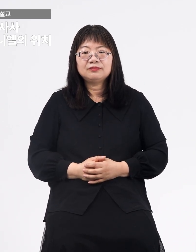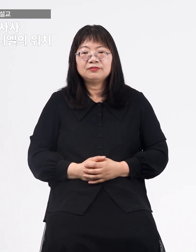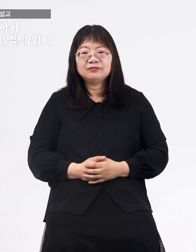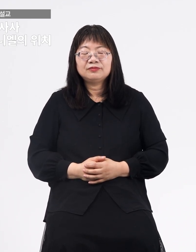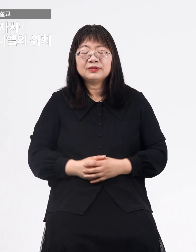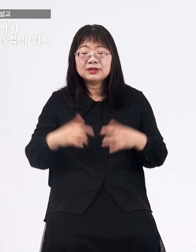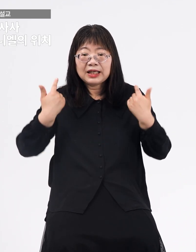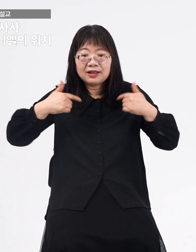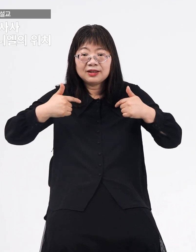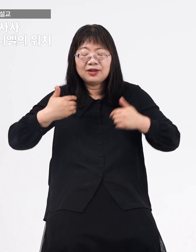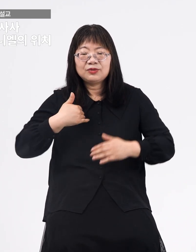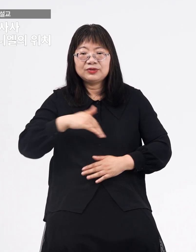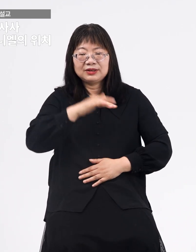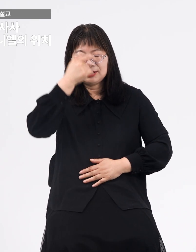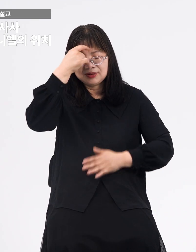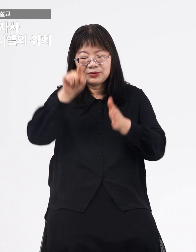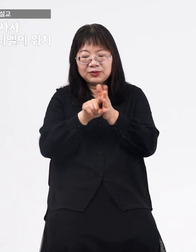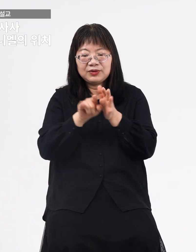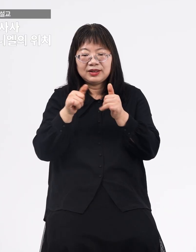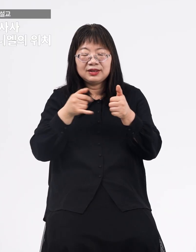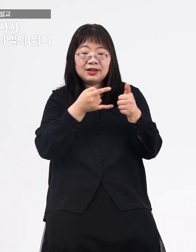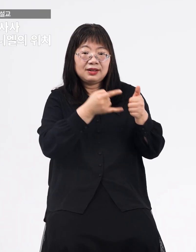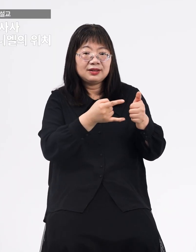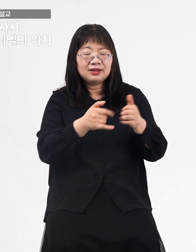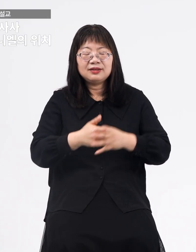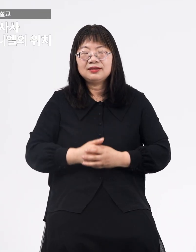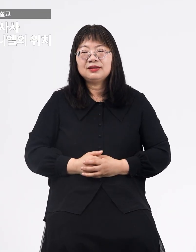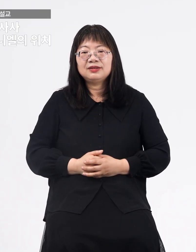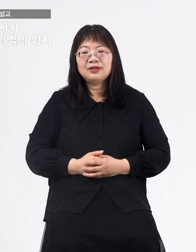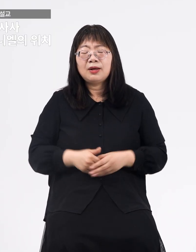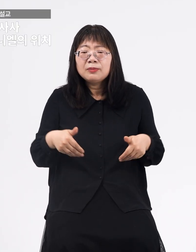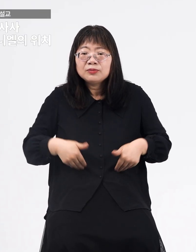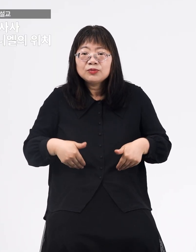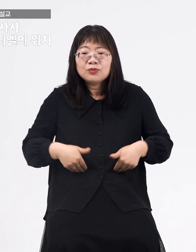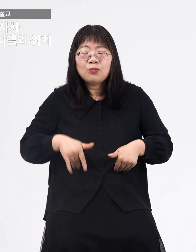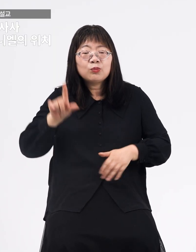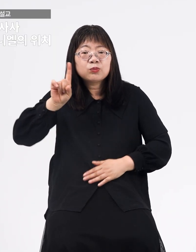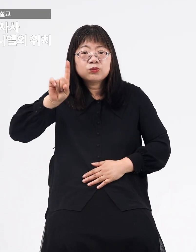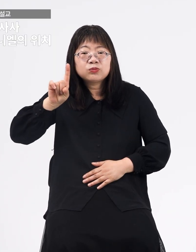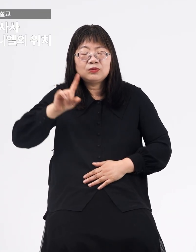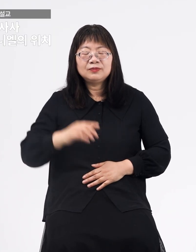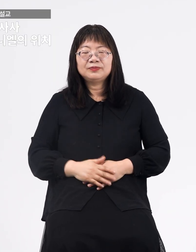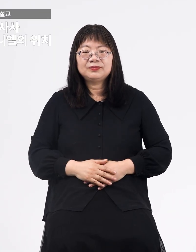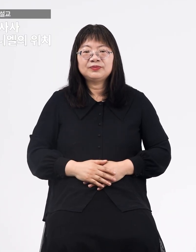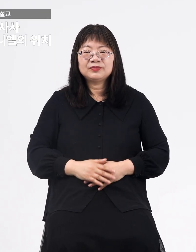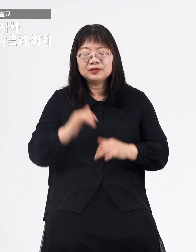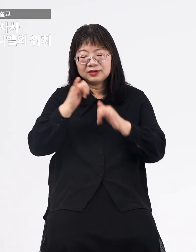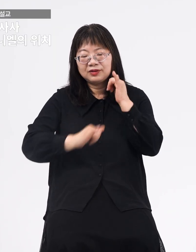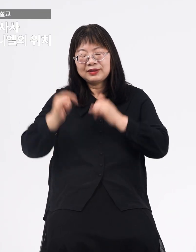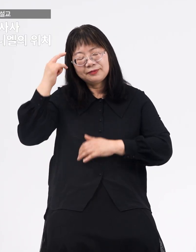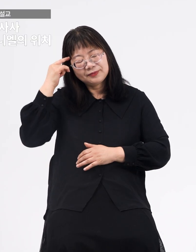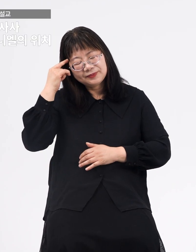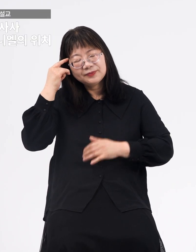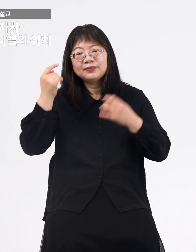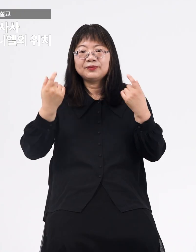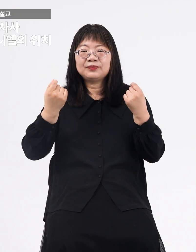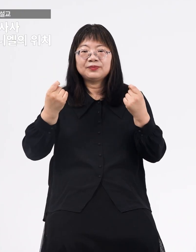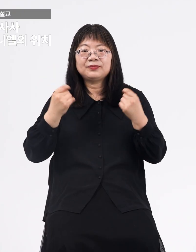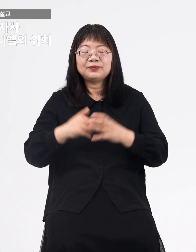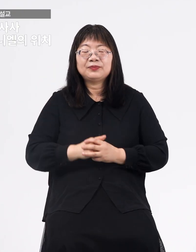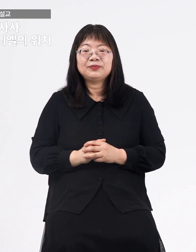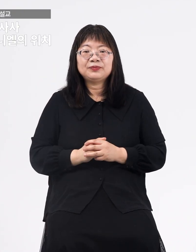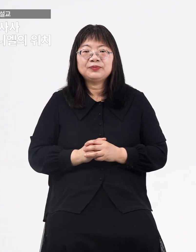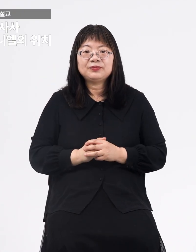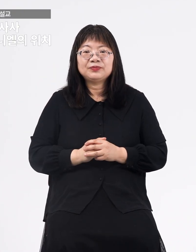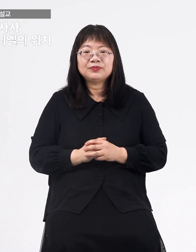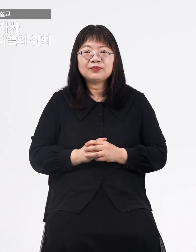그래서 항상 우리 기독교인들에게 아주 필요한 것은 역사 인식입니다. 여러분,